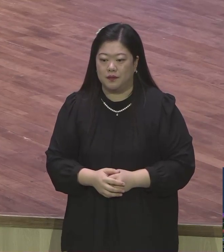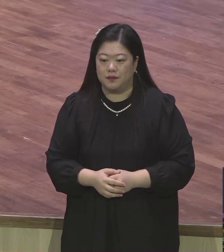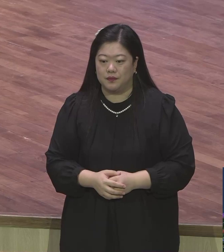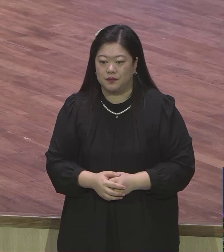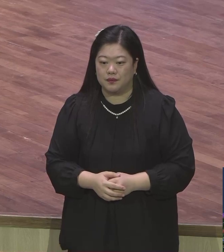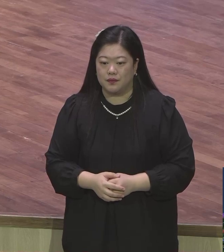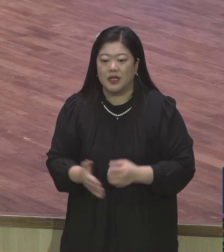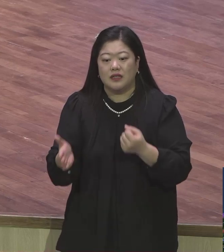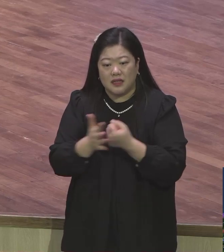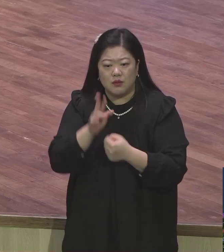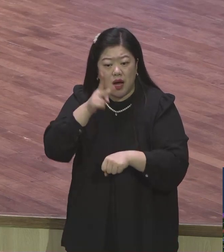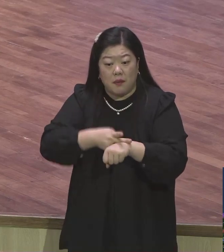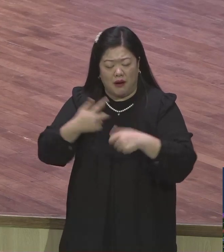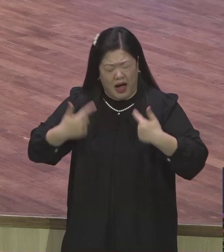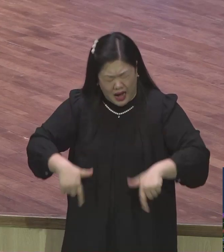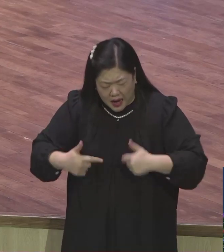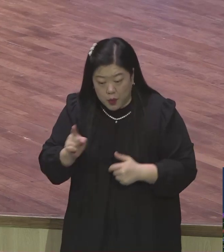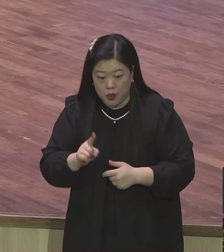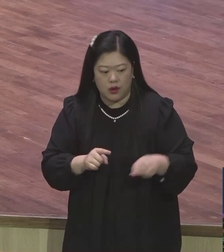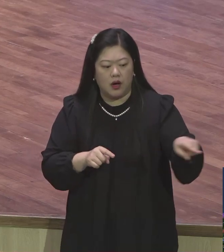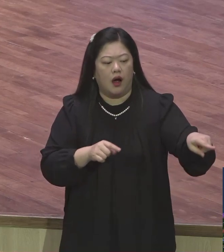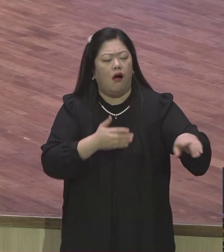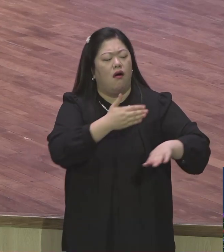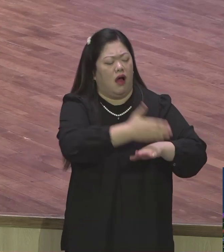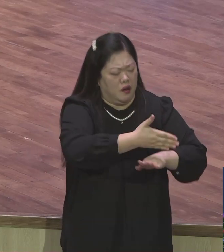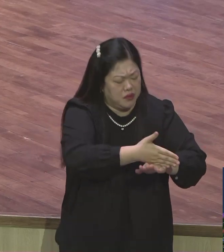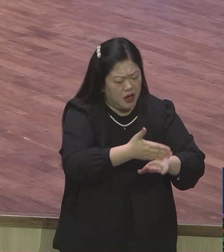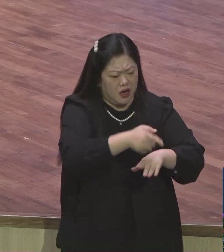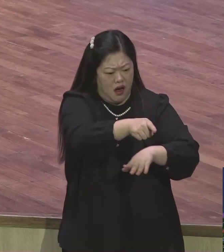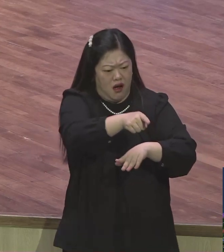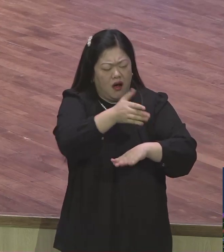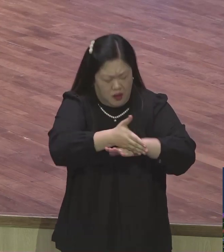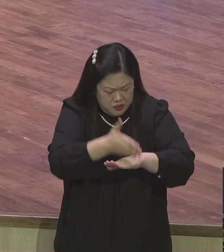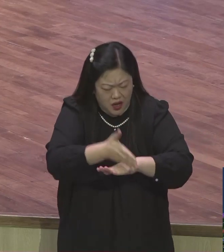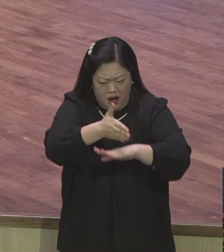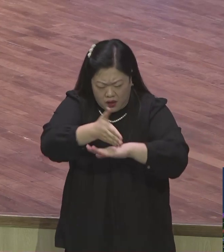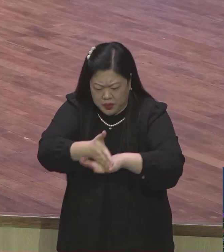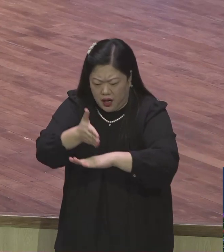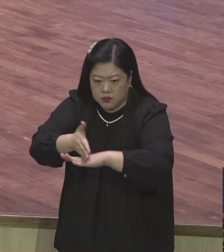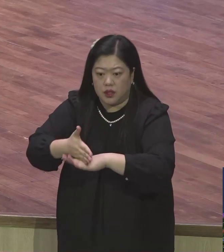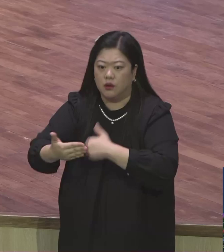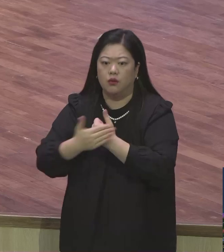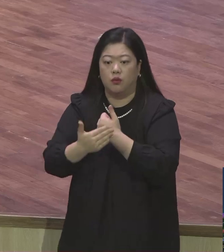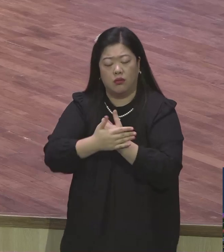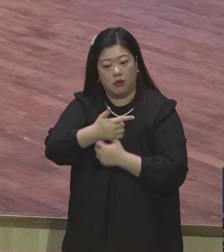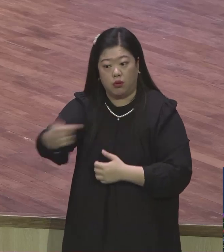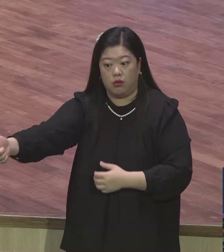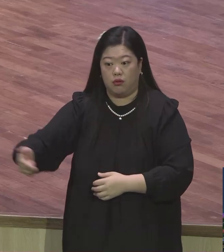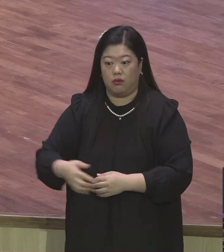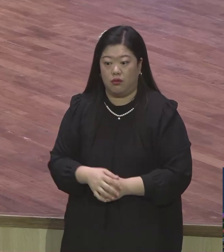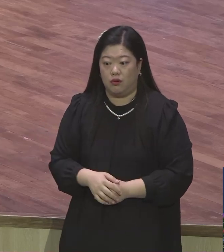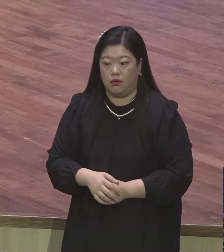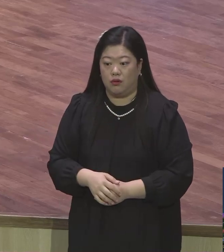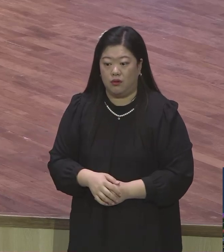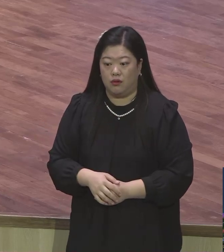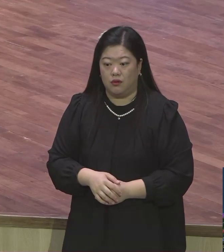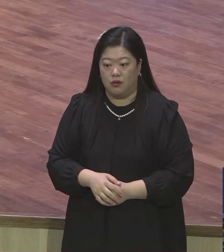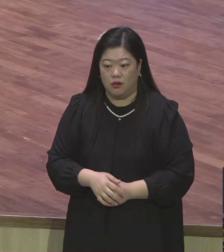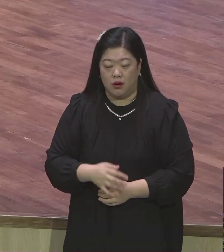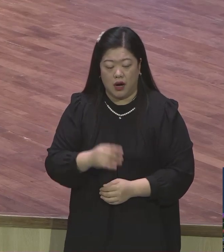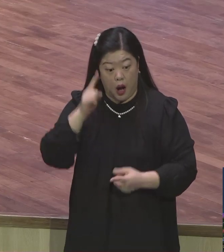항상 뭐라 그러냐, 감사한다 그랬어. 너무 소중한 분들, 감사하는 마음, 이 사랑을 가지고